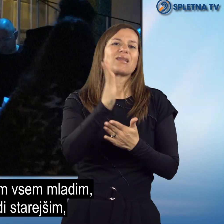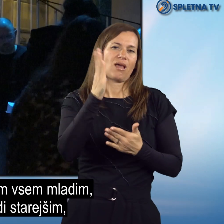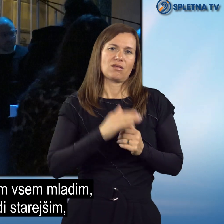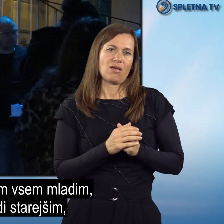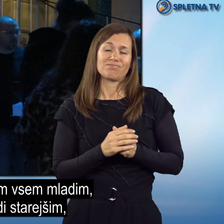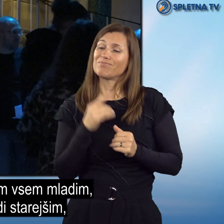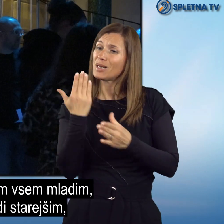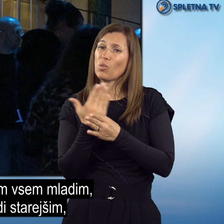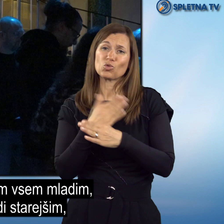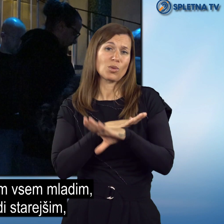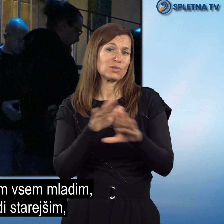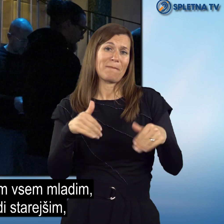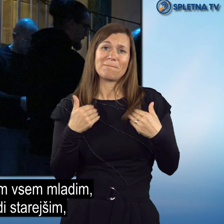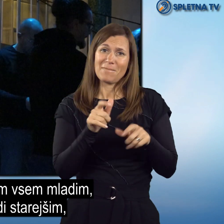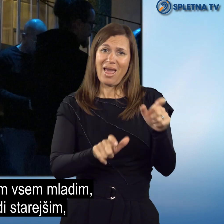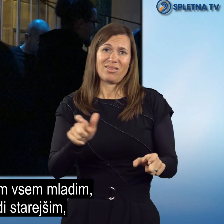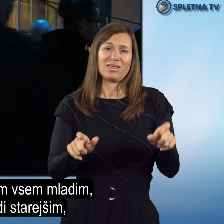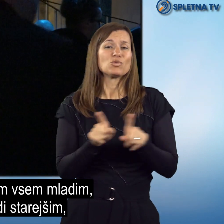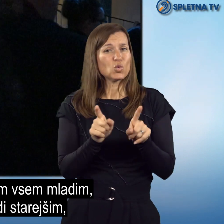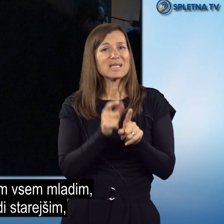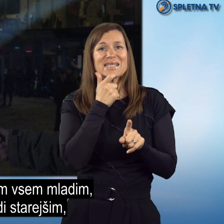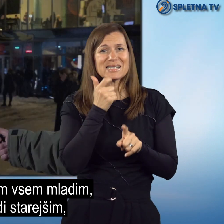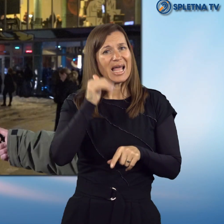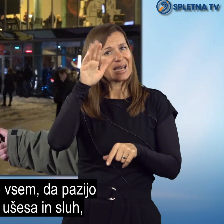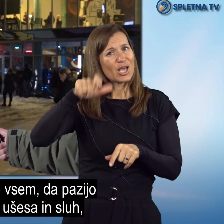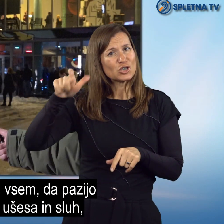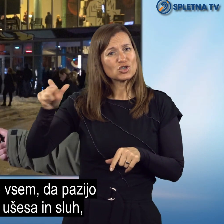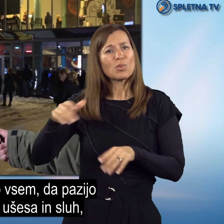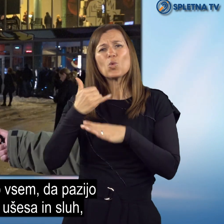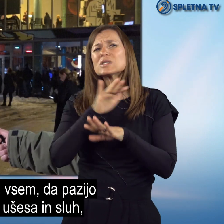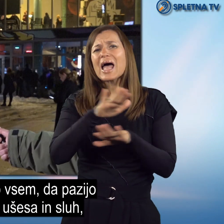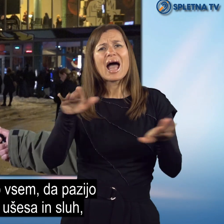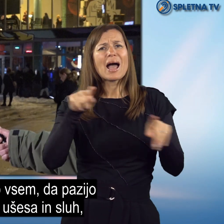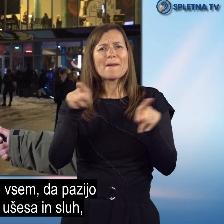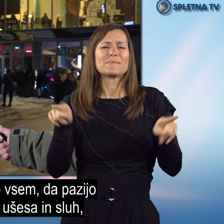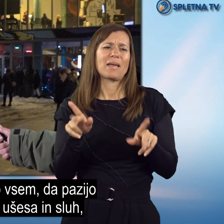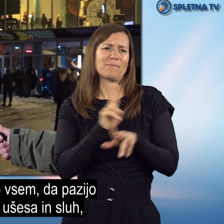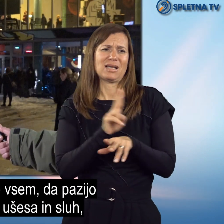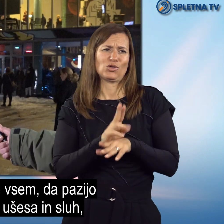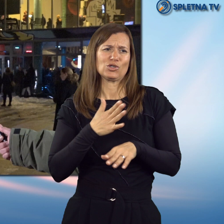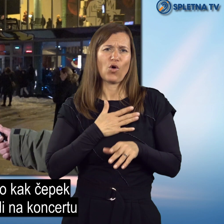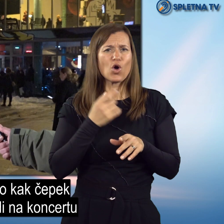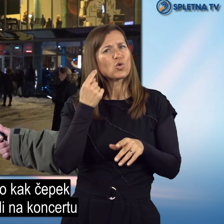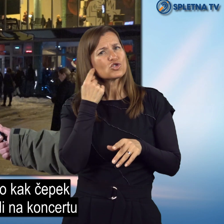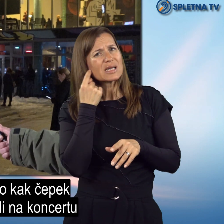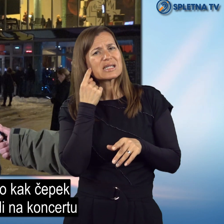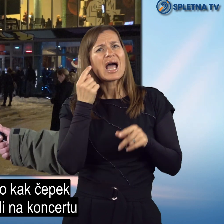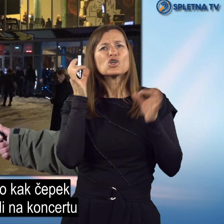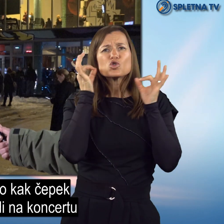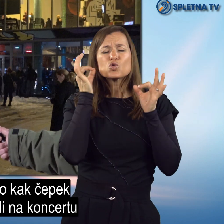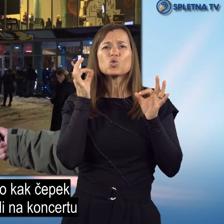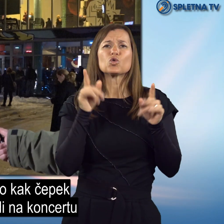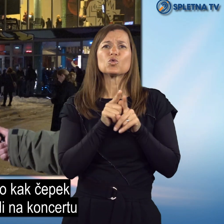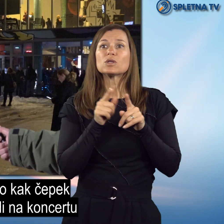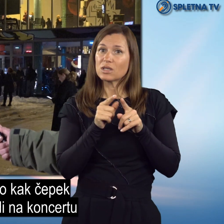vsem mladim, pa tudi starejšim, nasplošno vsem, da pazijo na svoje ušesa in sluh, dajo kakšen čepek,